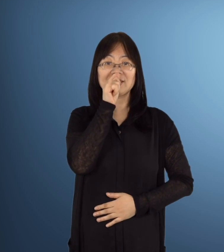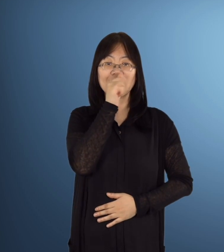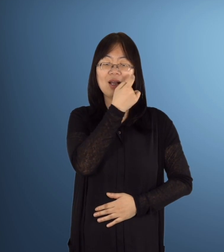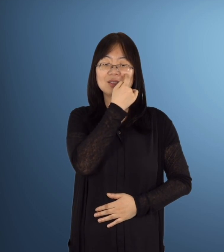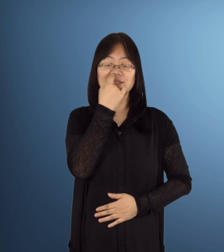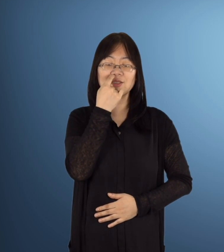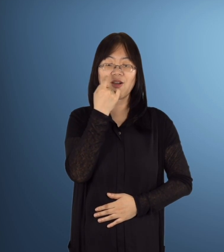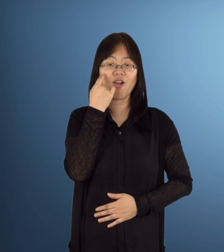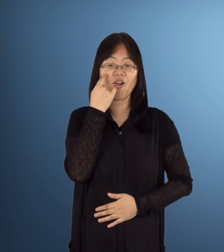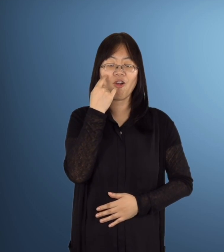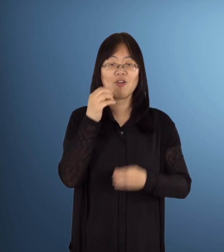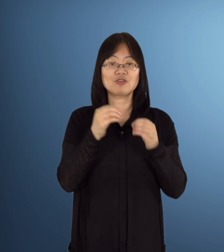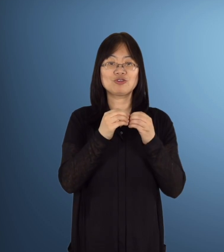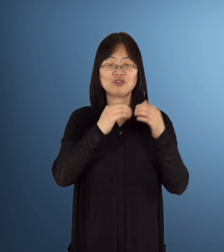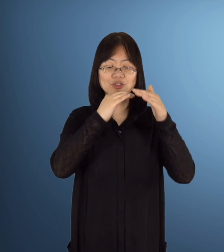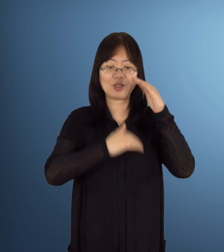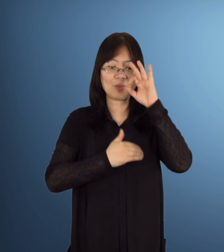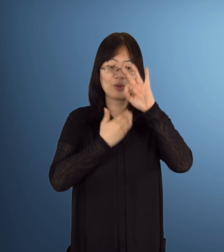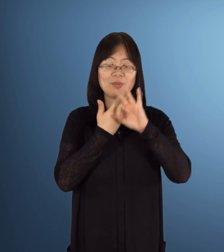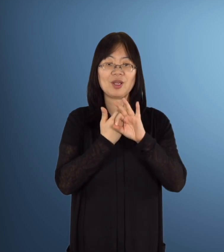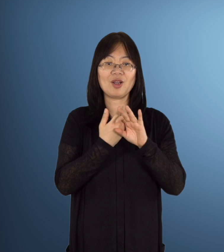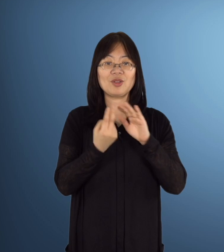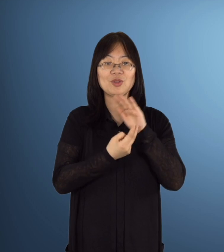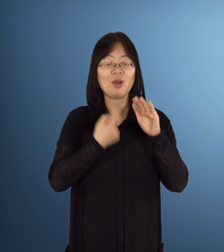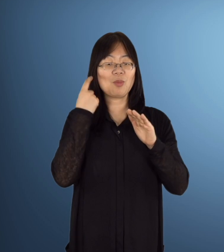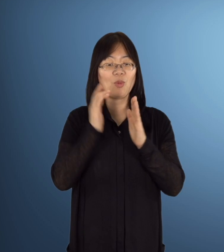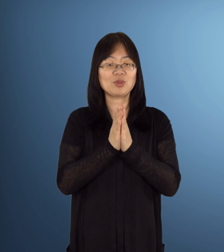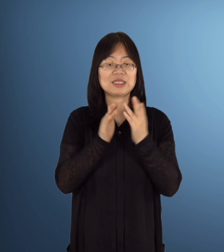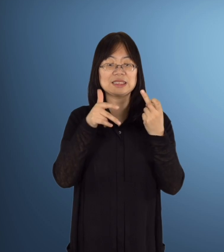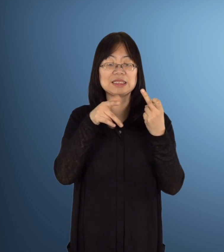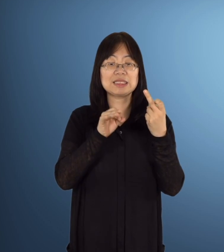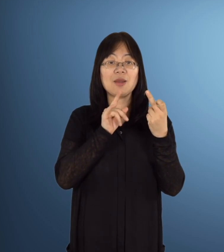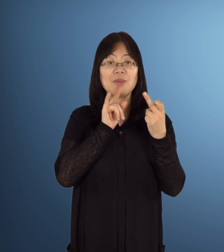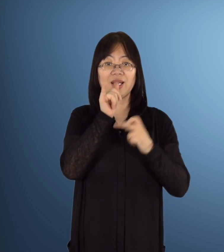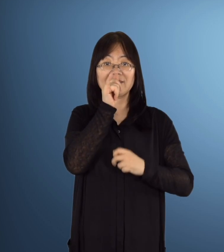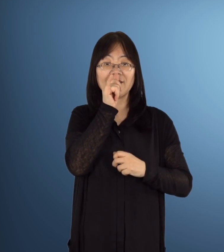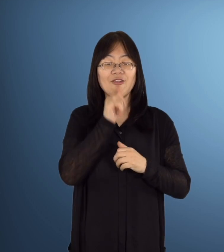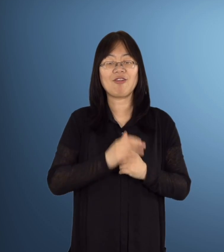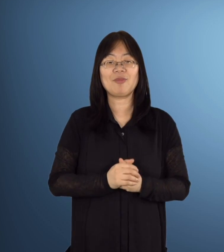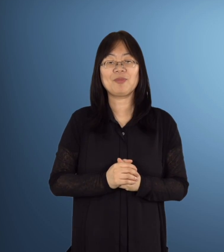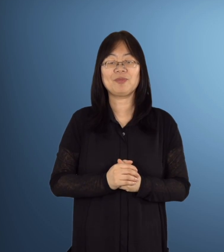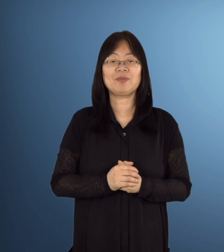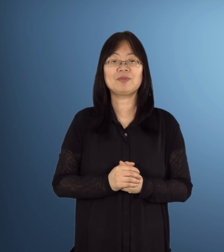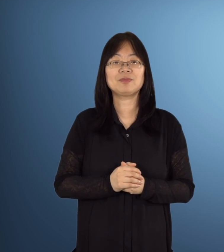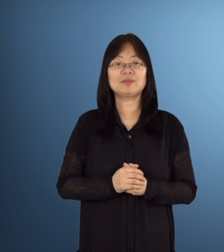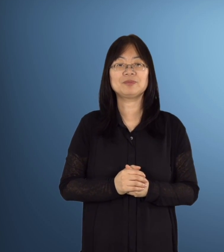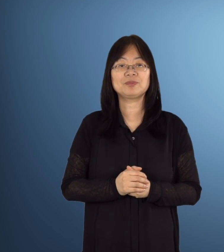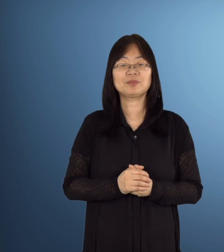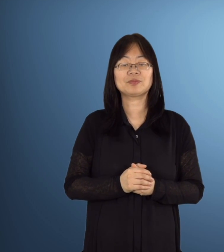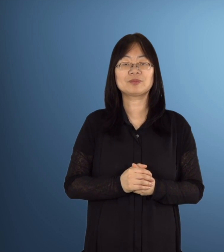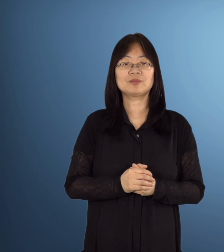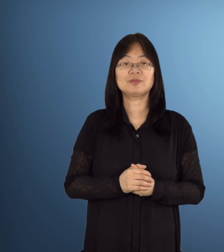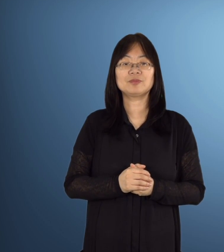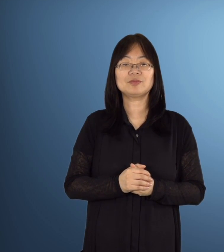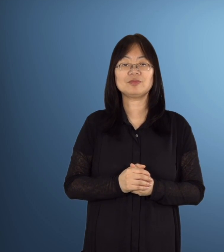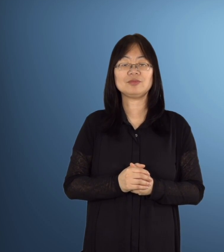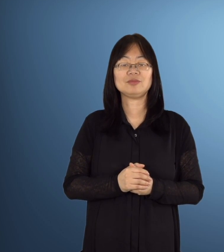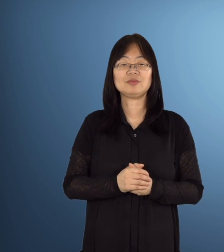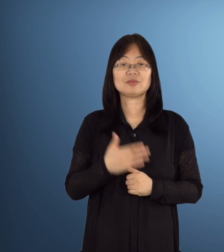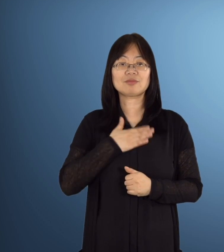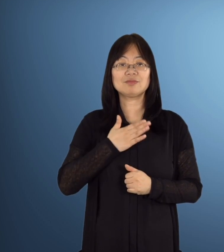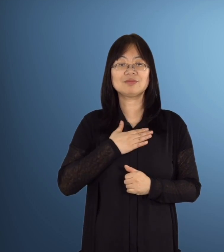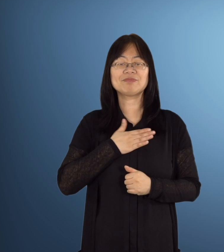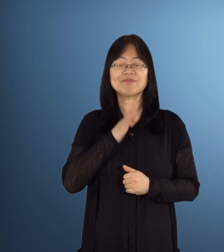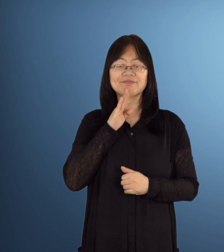근거 구절로 요한복음 12장을 들었더라고요. 자, 띄워주세요. 12장.